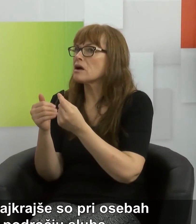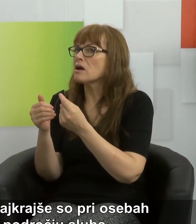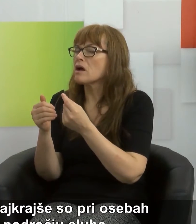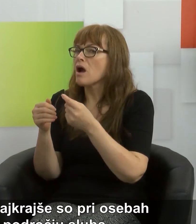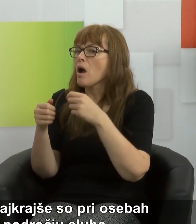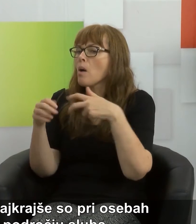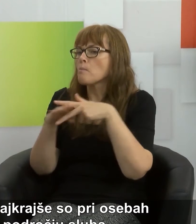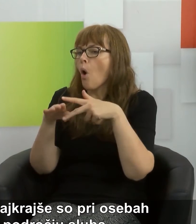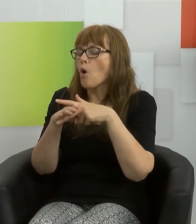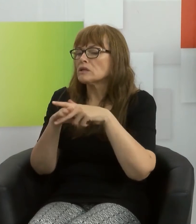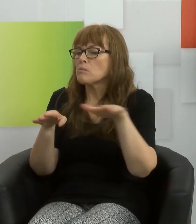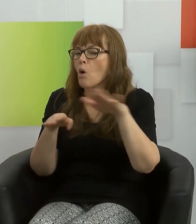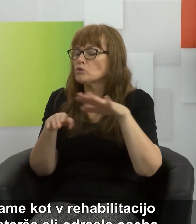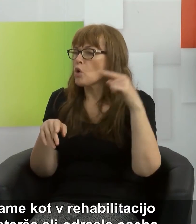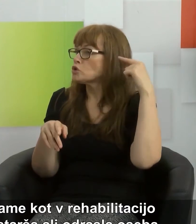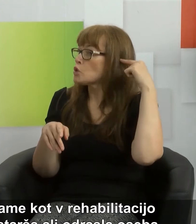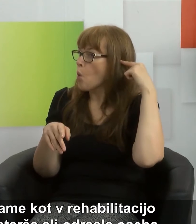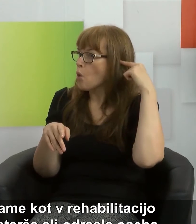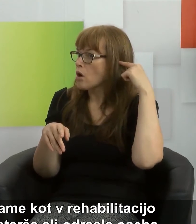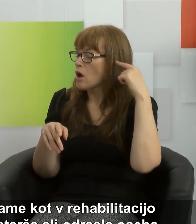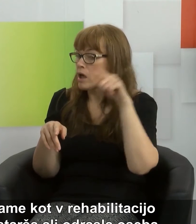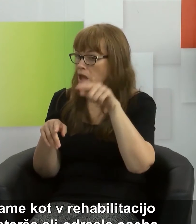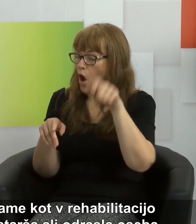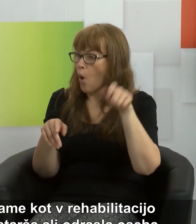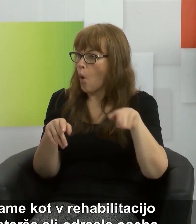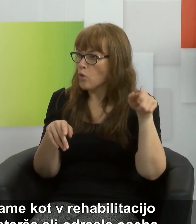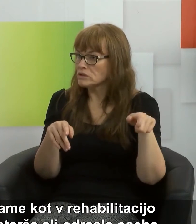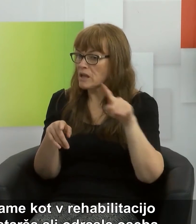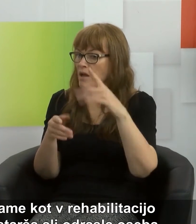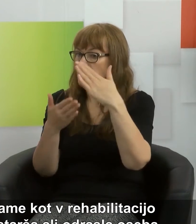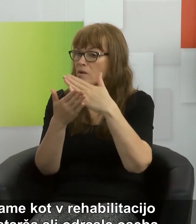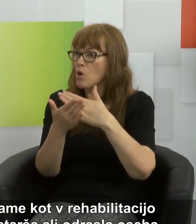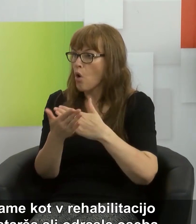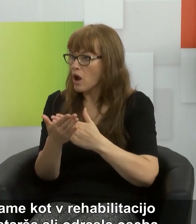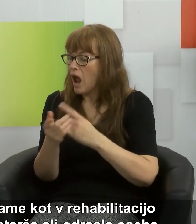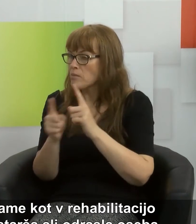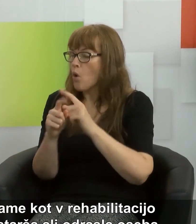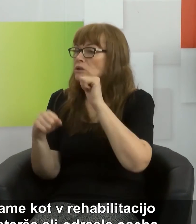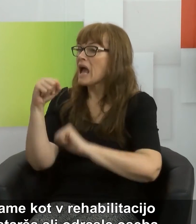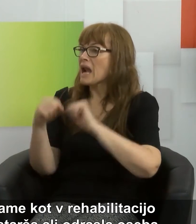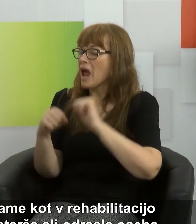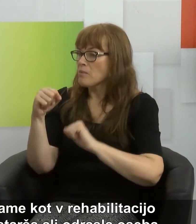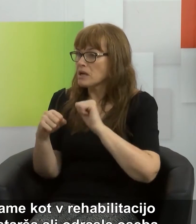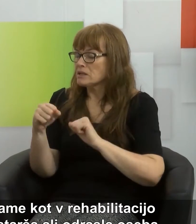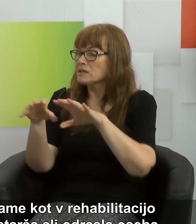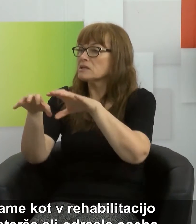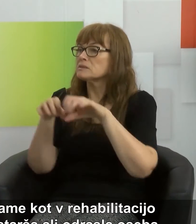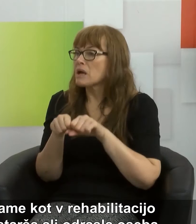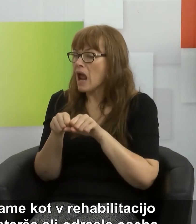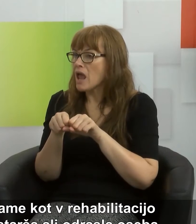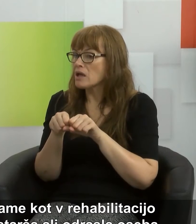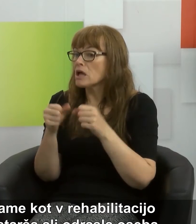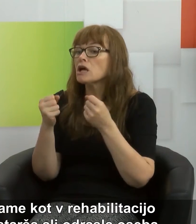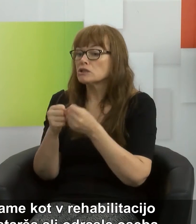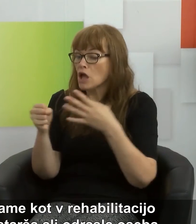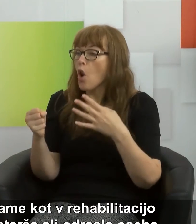odstopanjem na področju sluha. Te osebe so tako v programe kot v rehabilitacijo sprejete